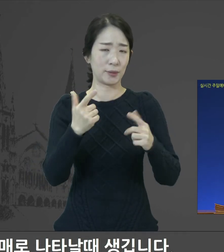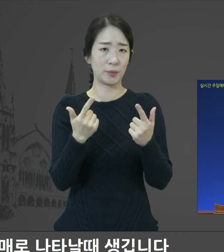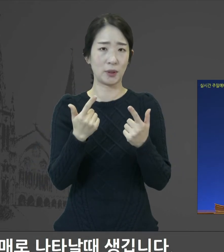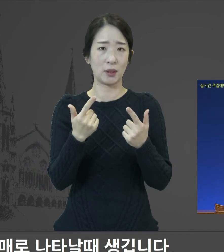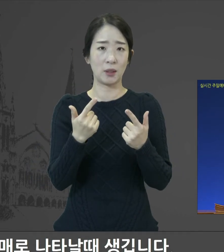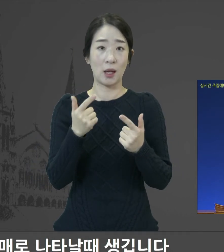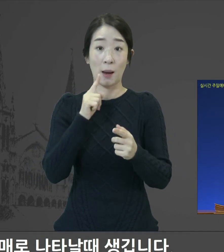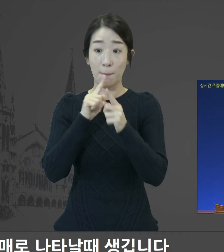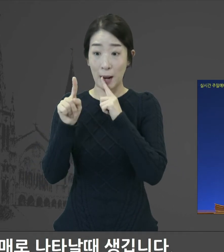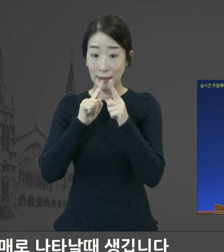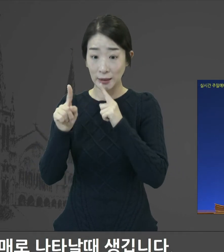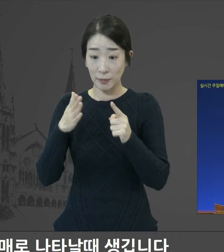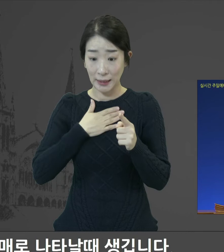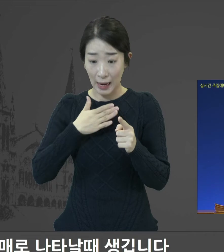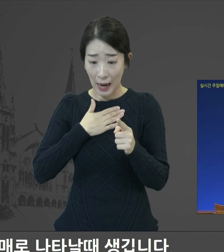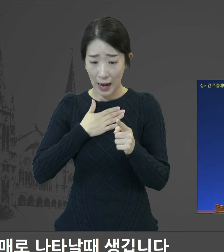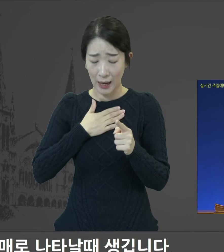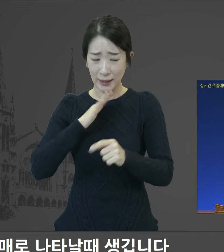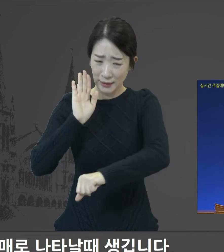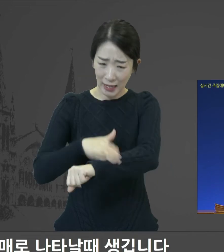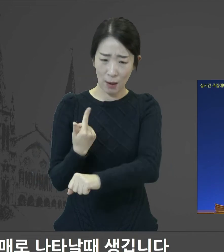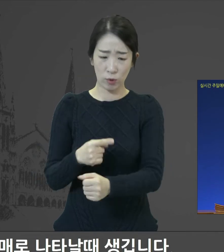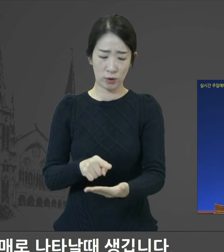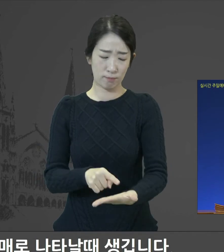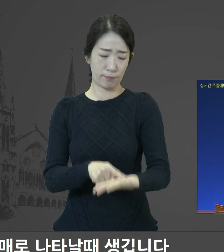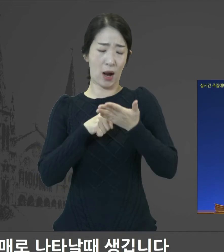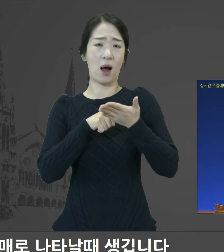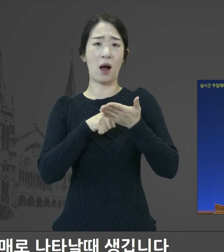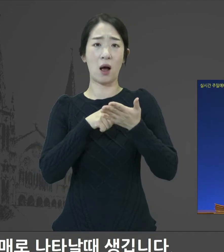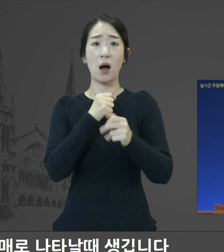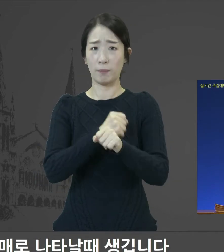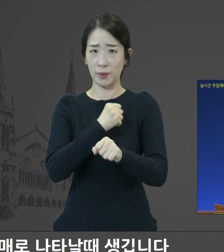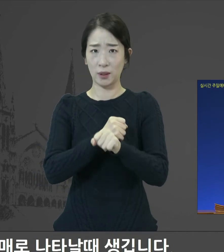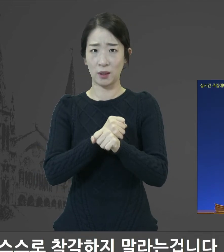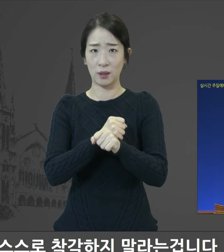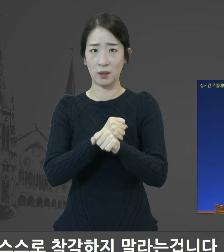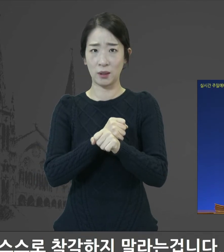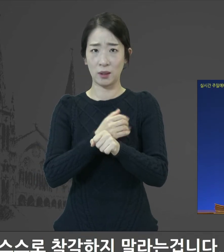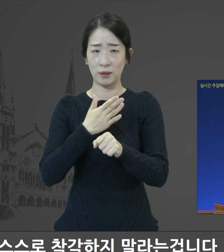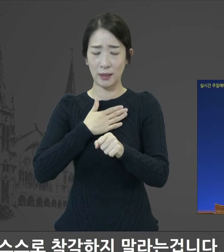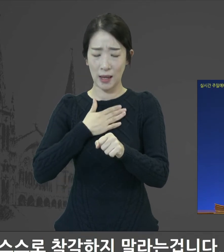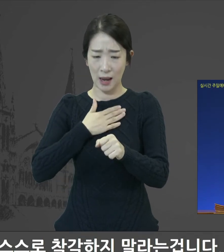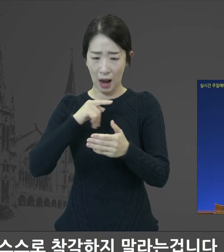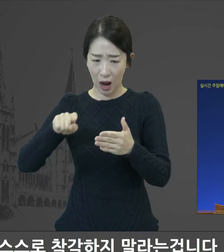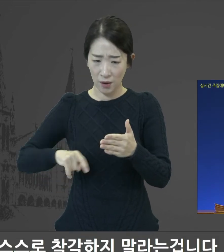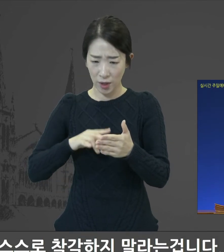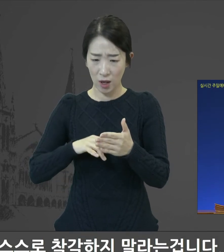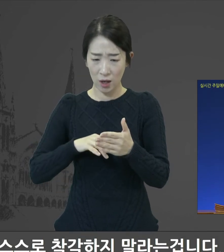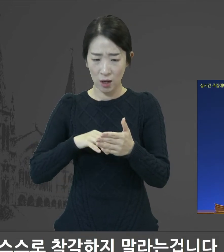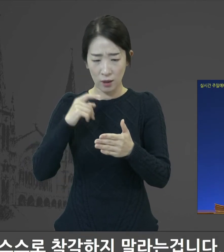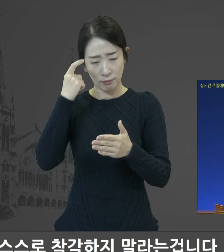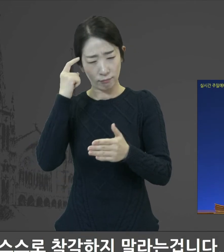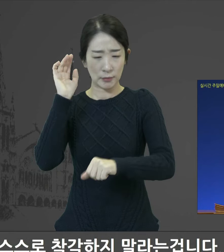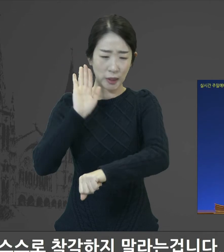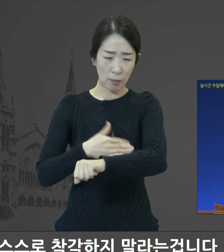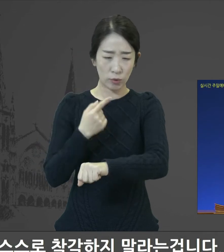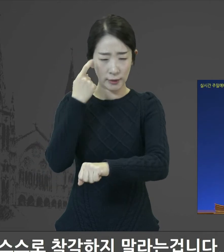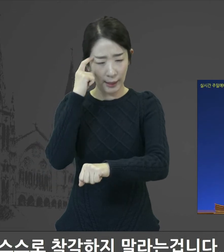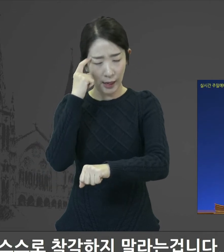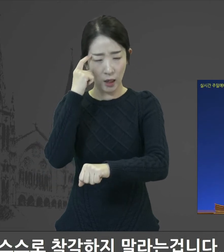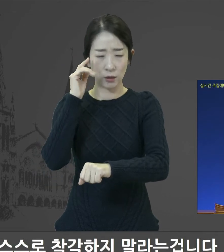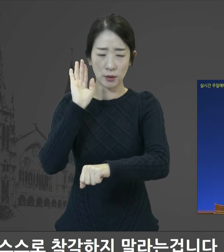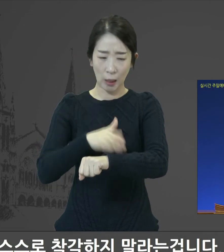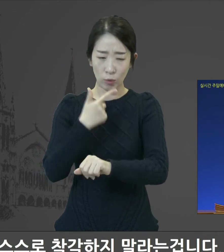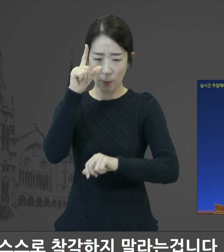말씀이 우리를 노출시킵니다. 내 안에 있는 부조리를 노출시키는 거죠. 내 안에 있는 이중성을 노출시키는 겁니다. 내 안에 있는 모순을